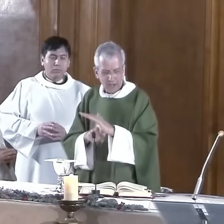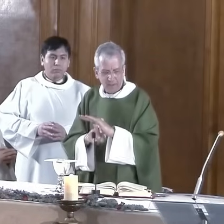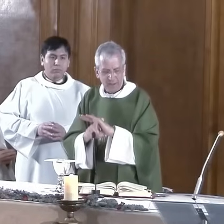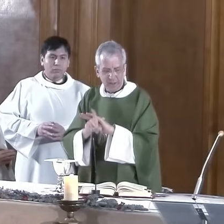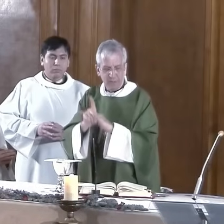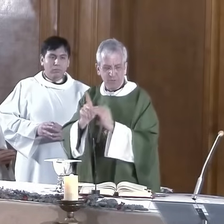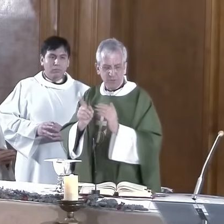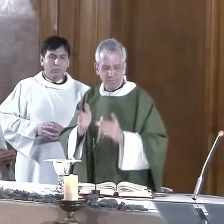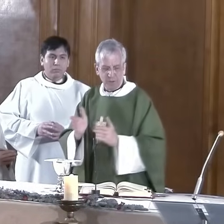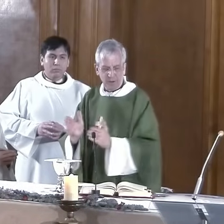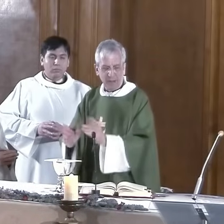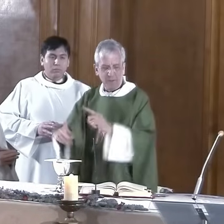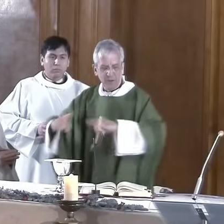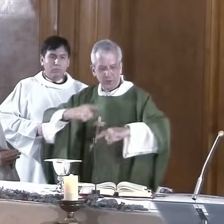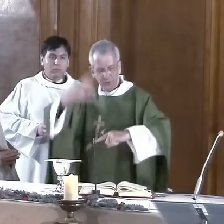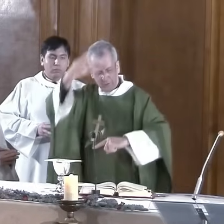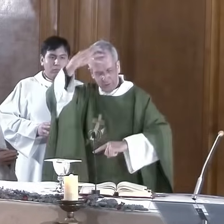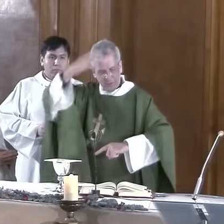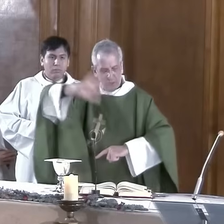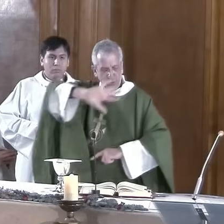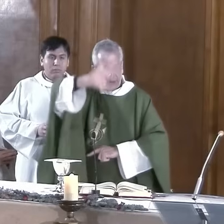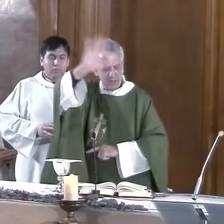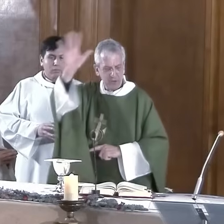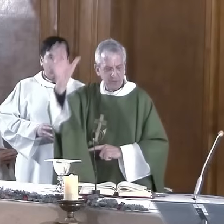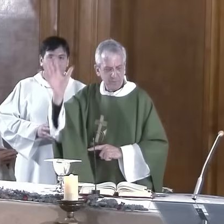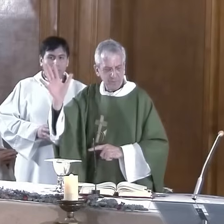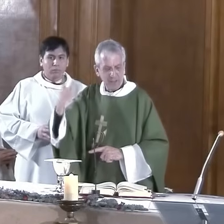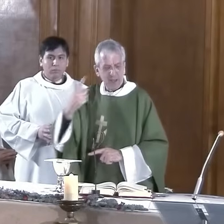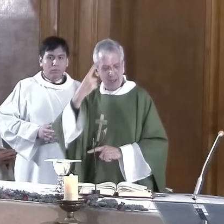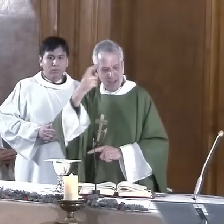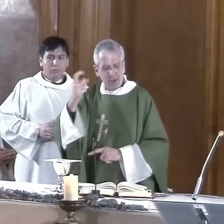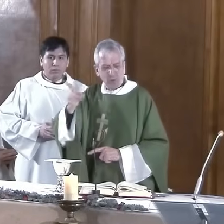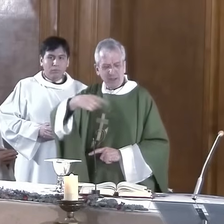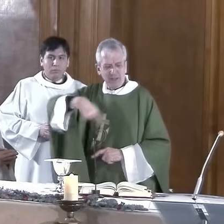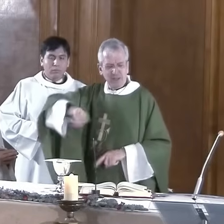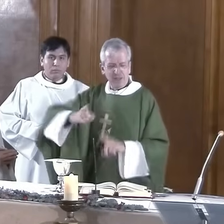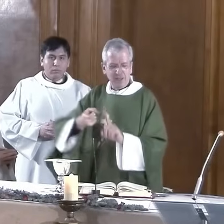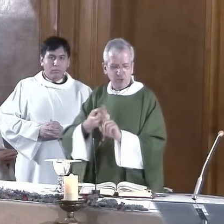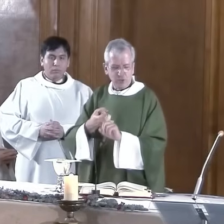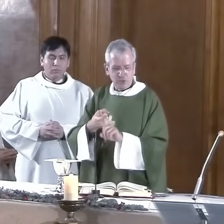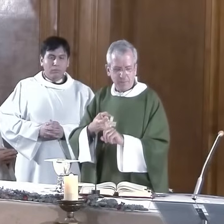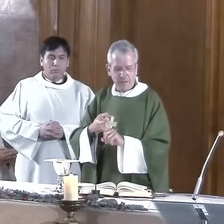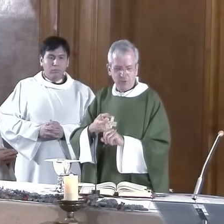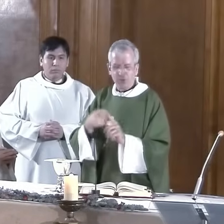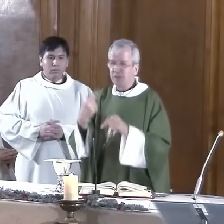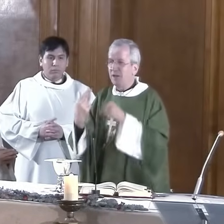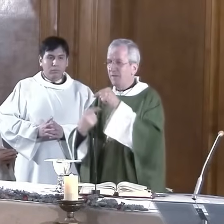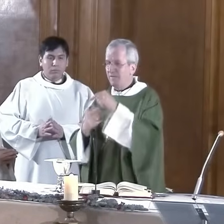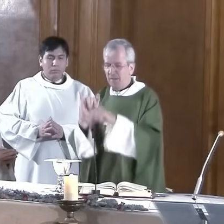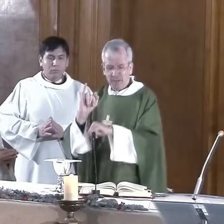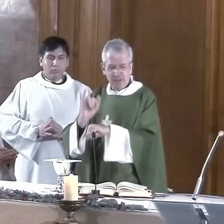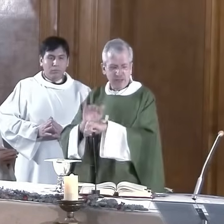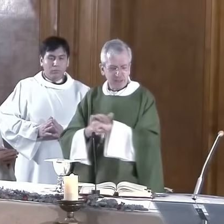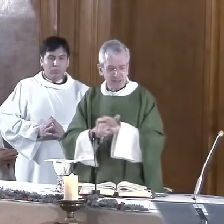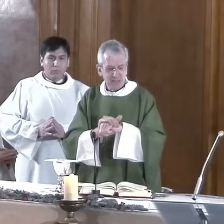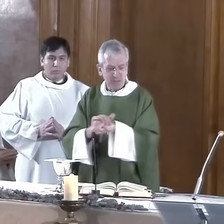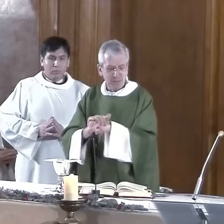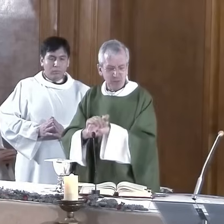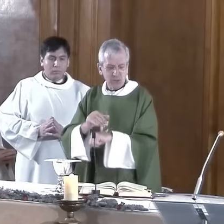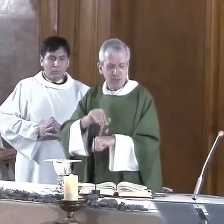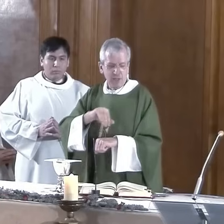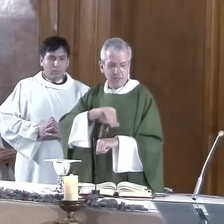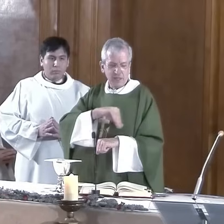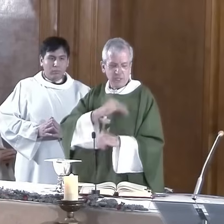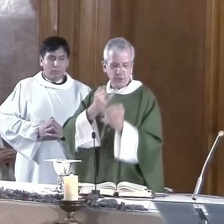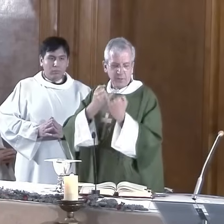ellos avancemos por el camino de tu reino. Acuérdate de nuestros hermanos, familiares y